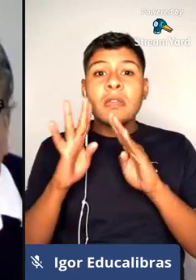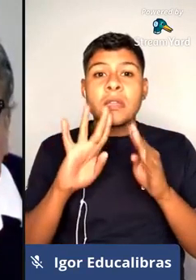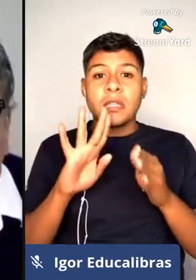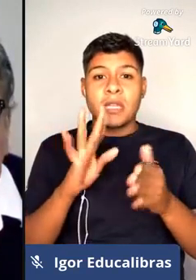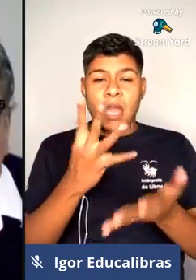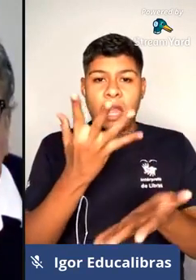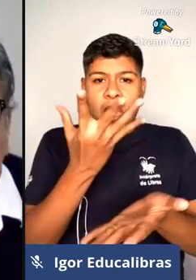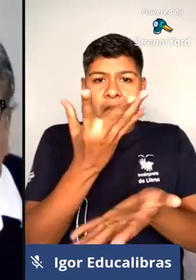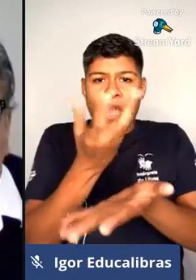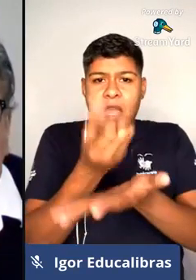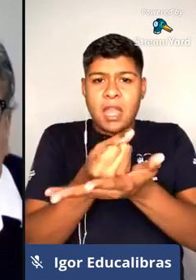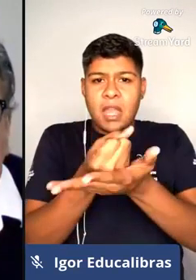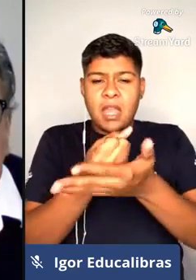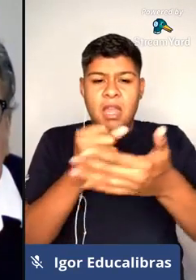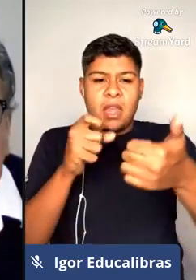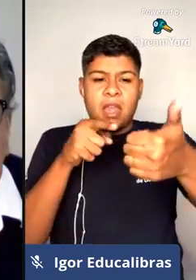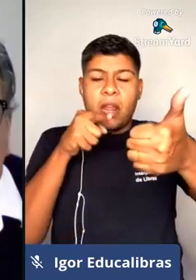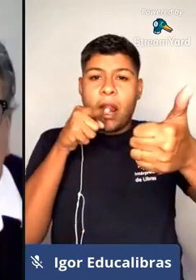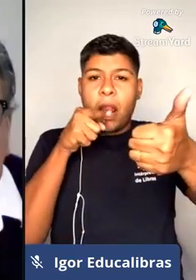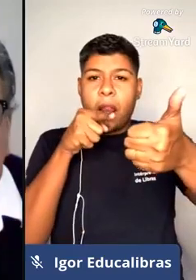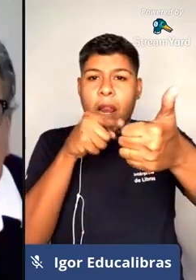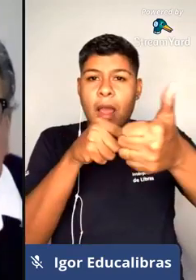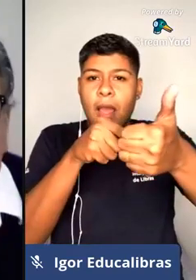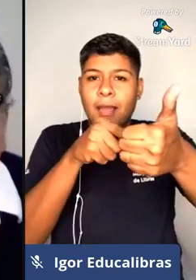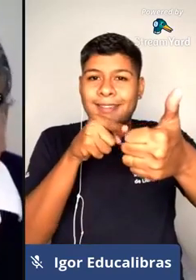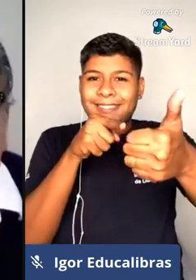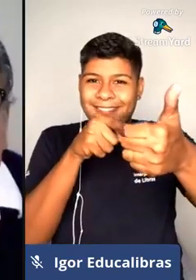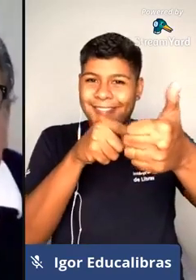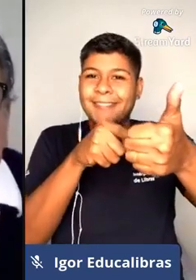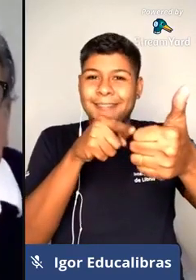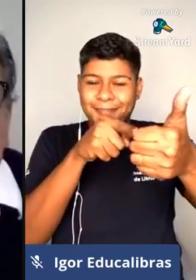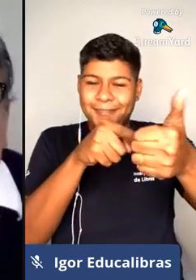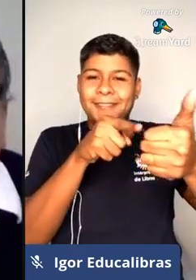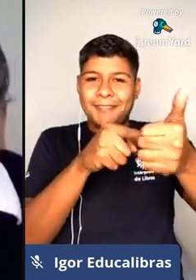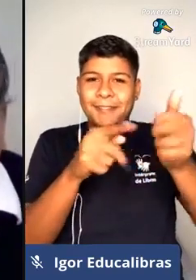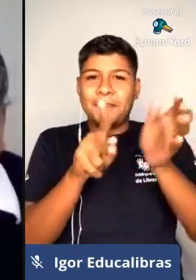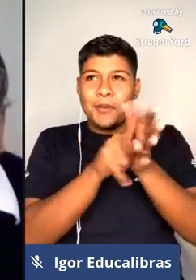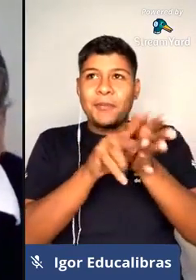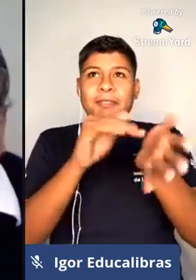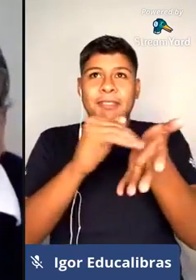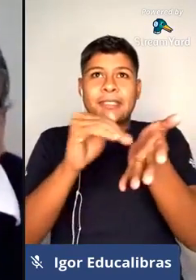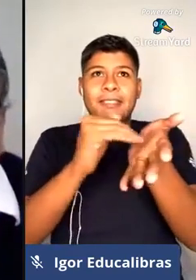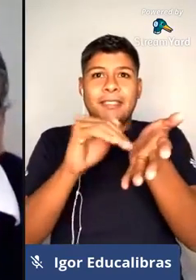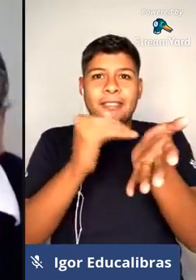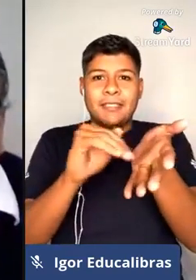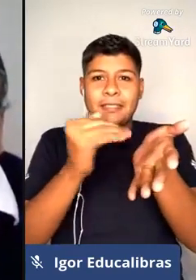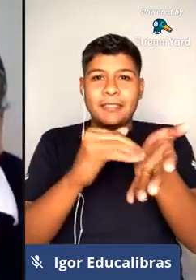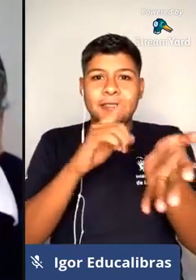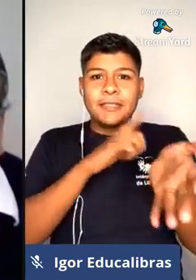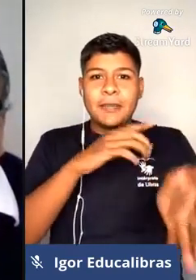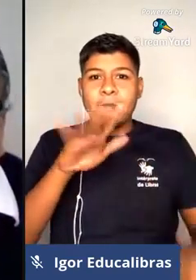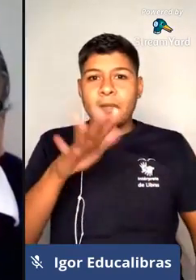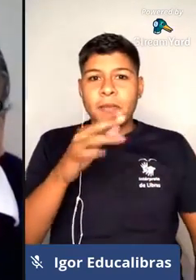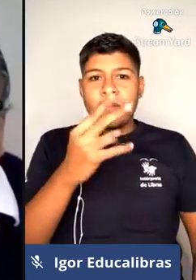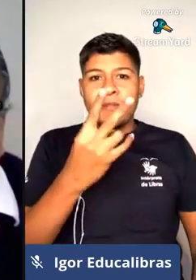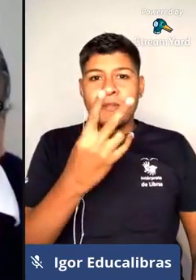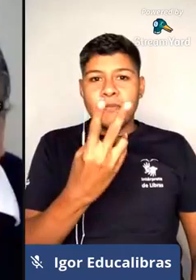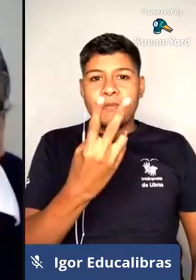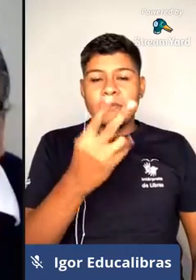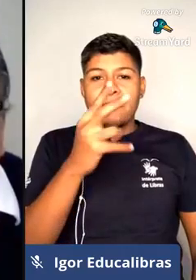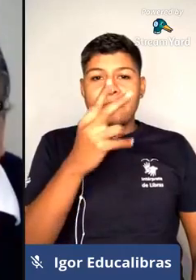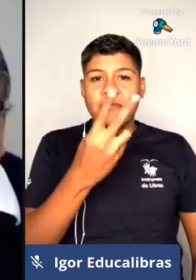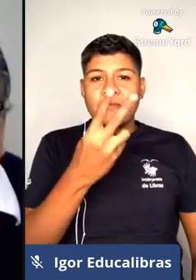um like e um seguir na página da secretaria. Nós estamos com mais ou menos 25 mil